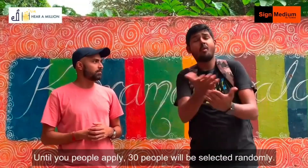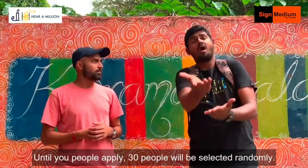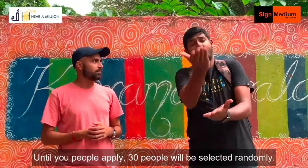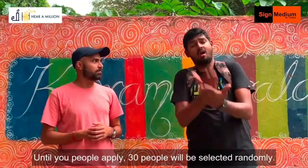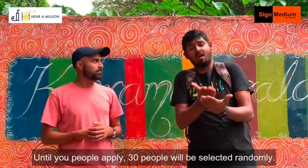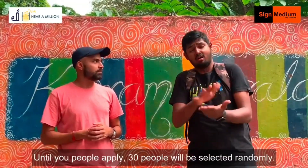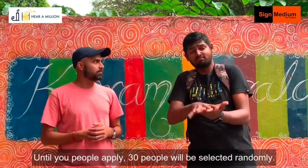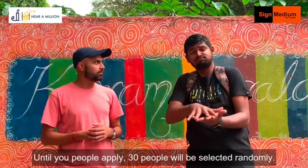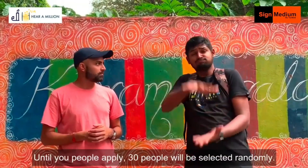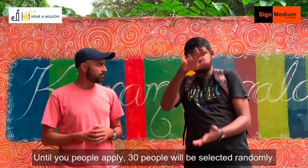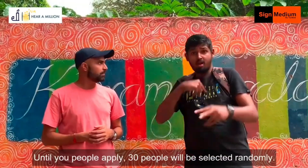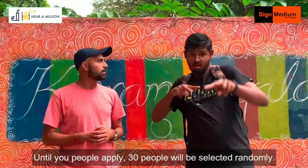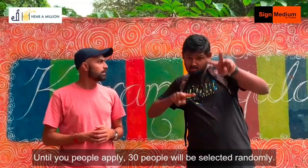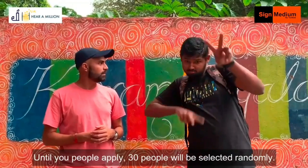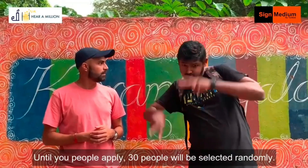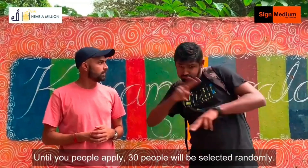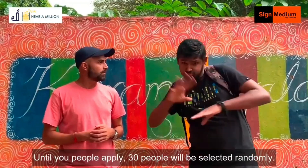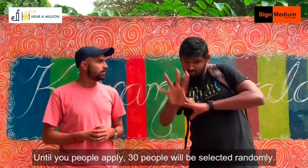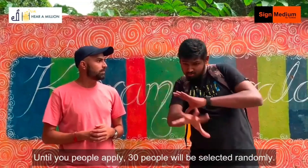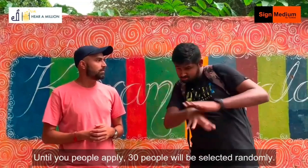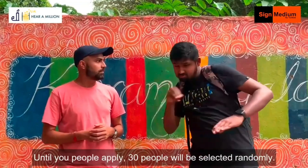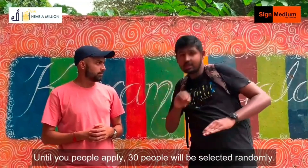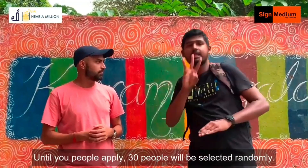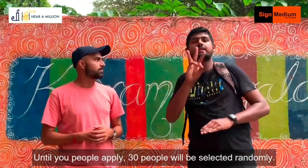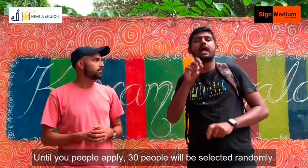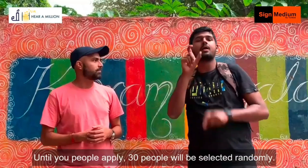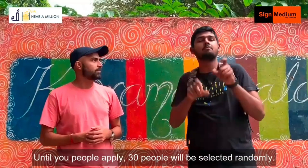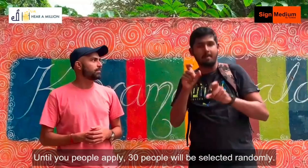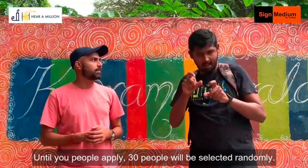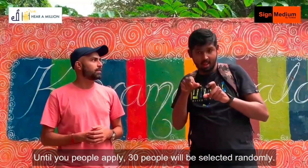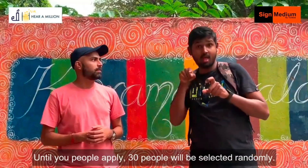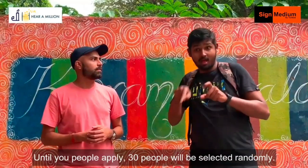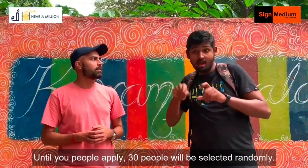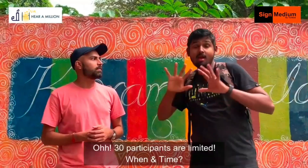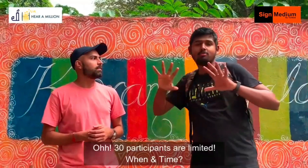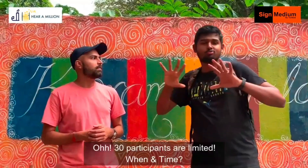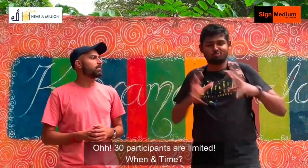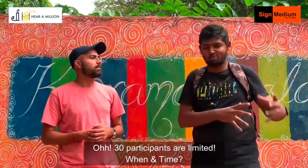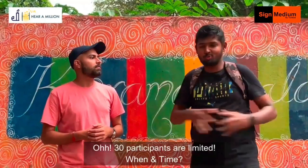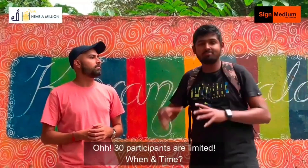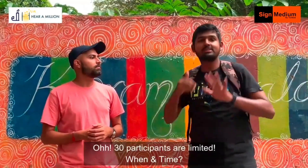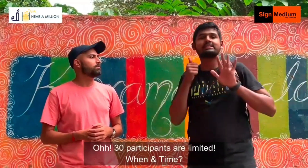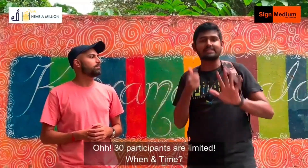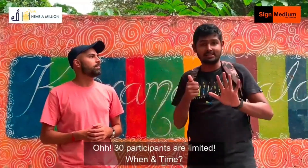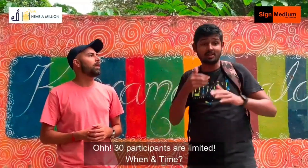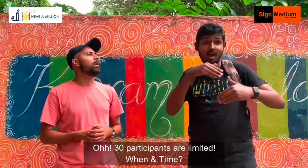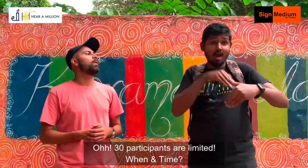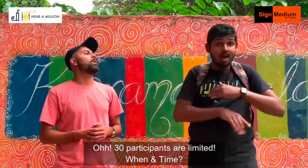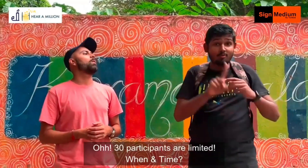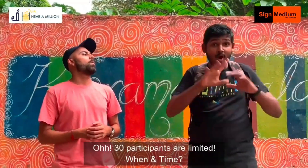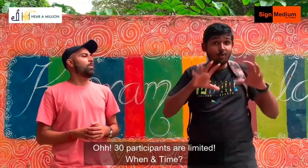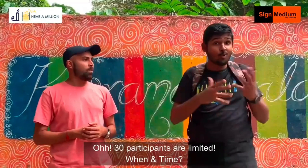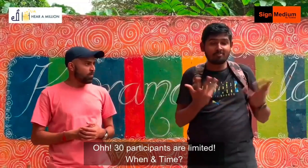सभी लोग ए सकते हैं और उसमें से हम 30 लोगों को चेंगे उसके बाद पंच लोगों की छह टीम बनाई